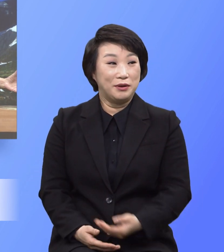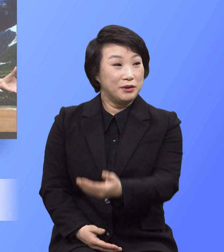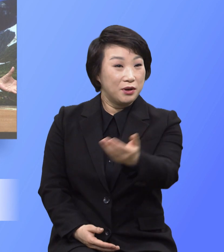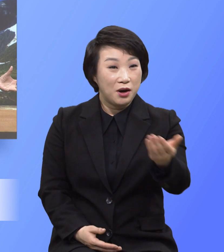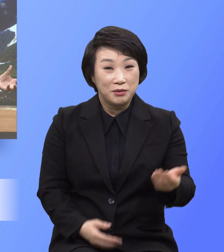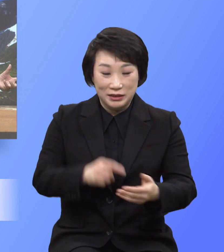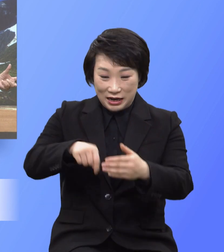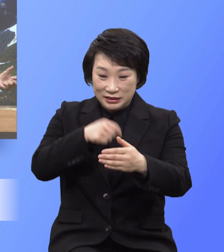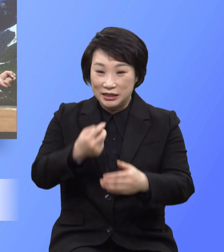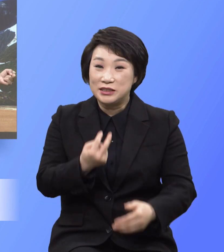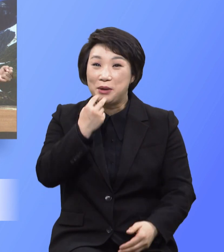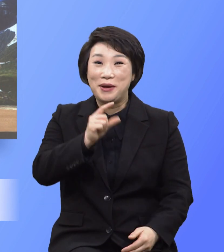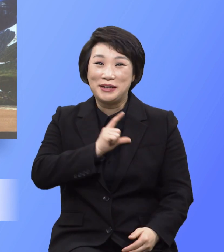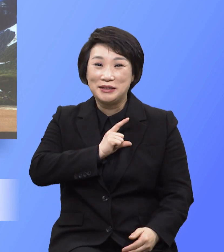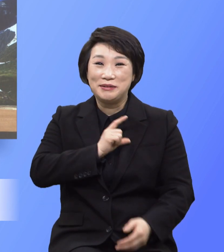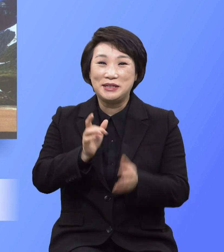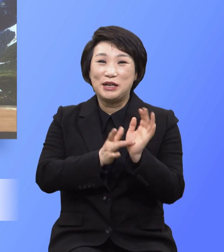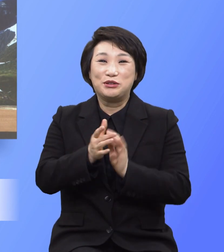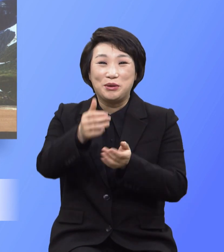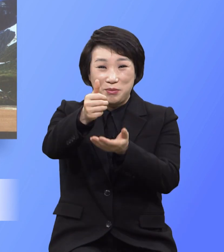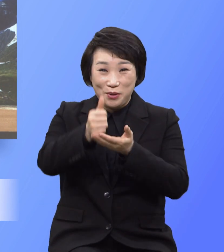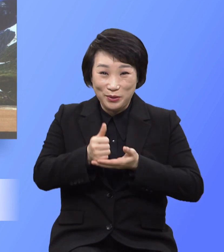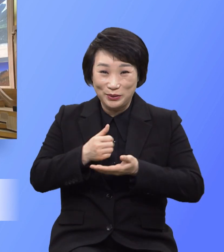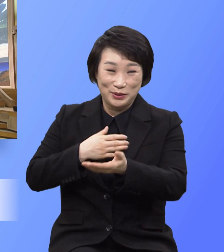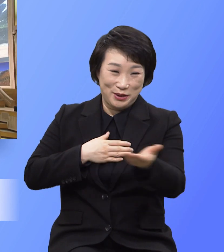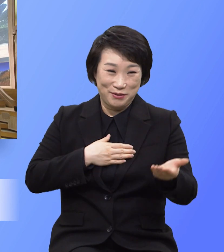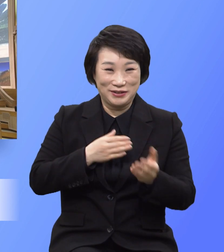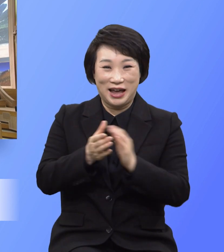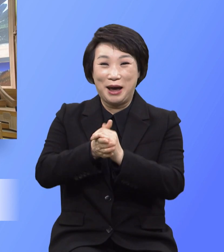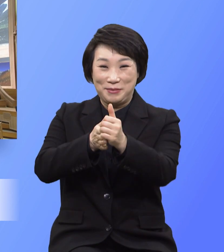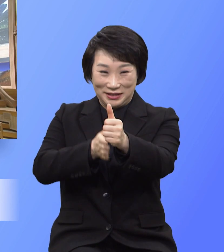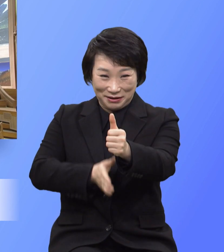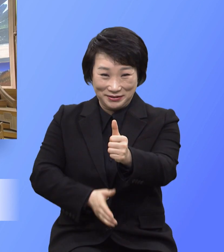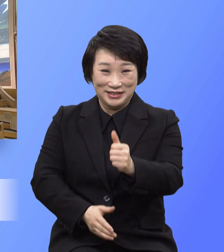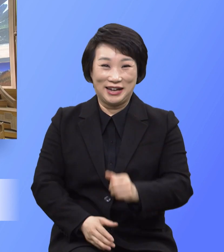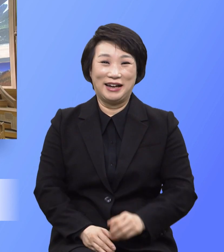여러분 안에 생명의 이름 예수가 계신 분 아멘 합시다.